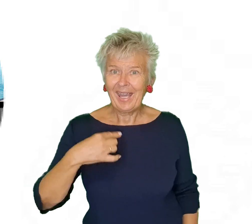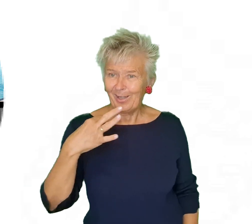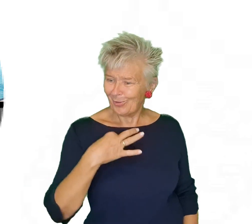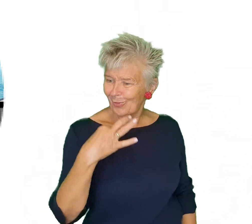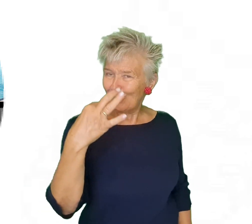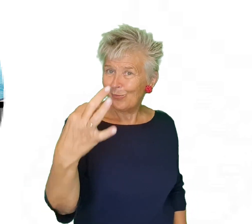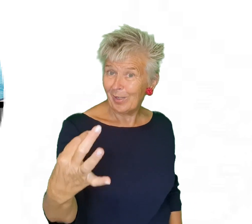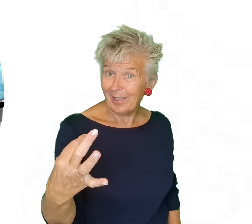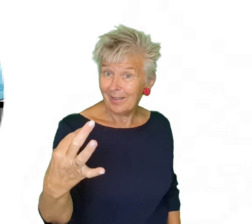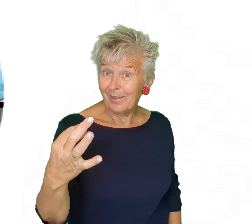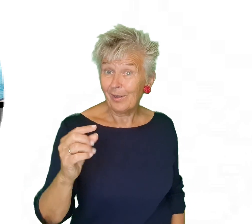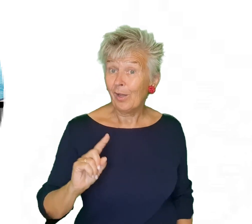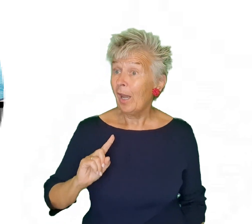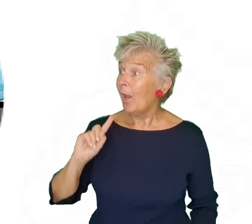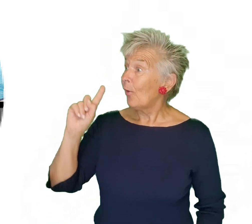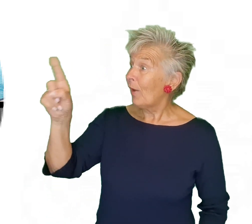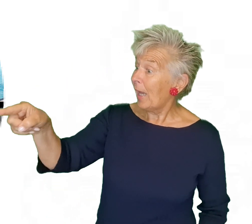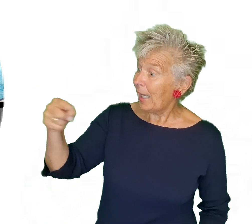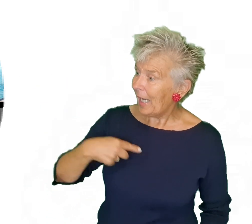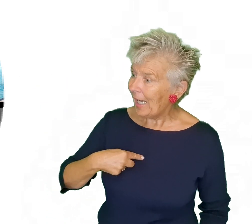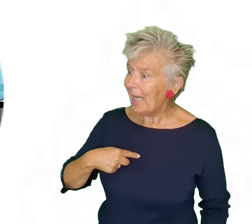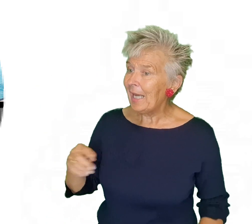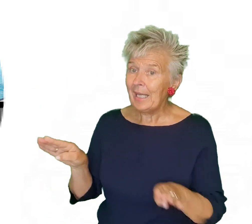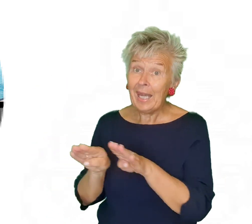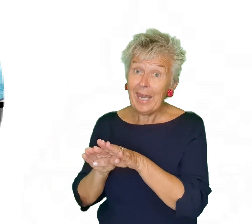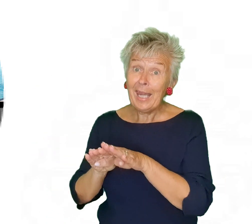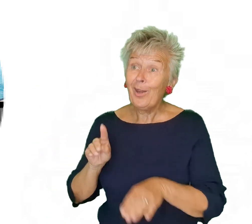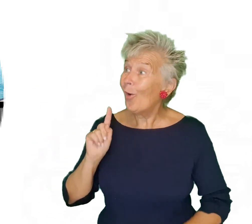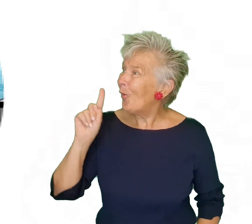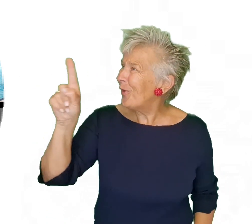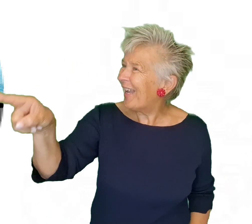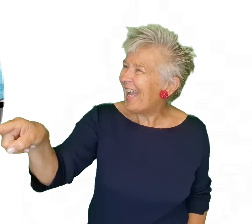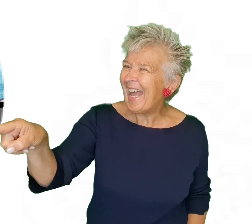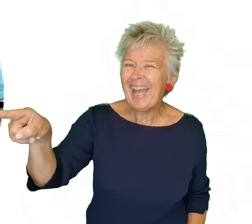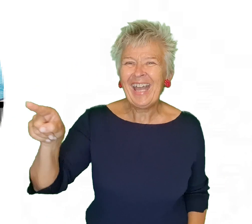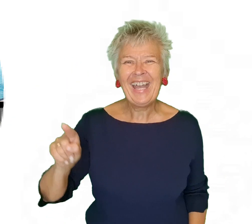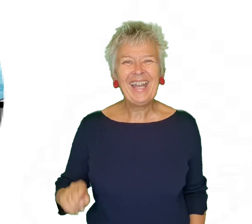mij te vinden Waarheen ik ook ga